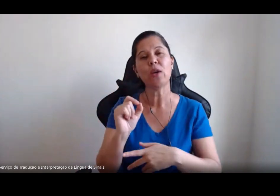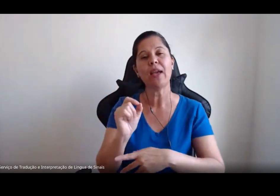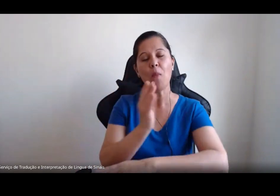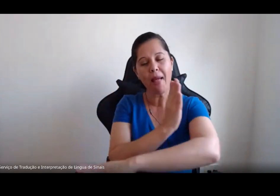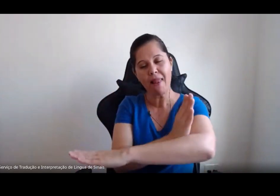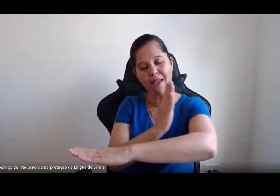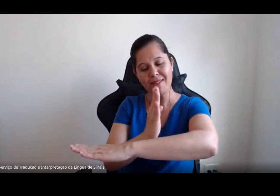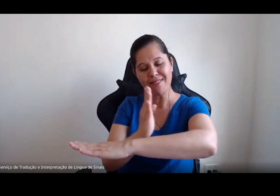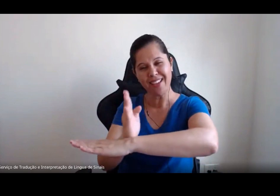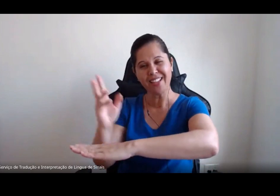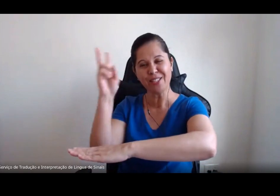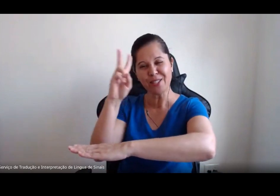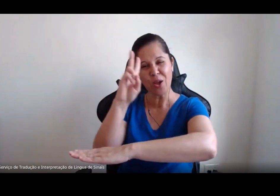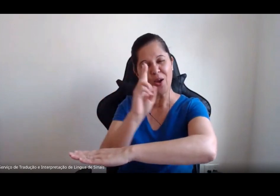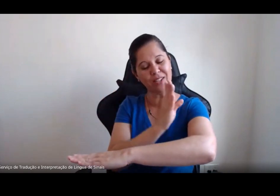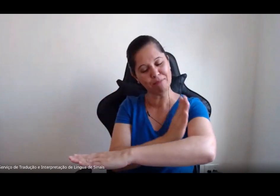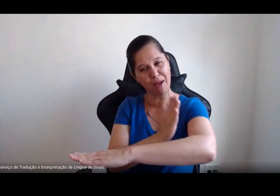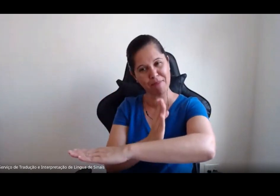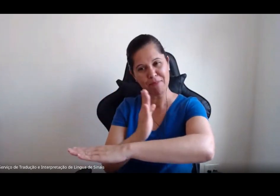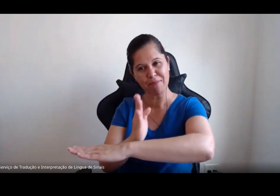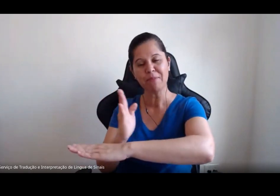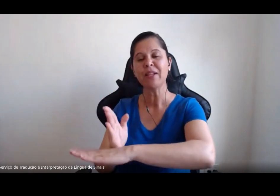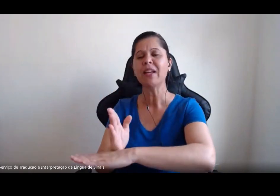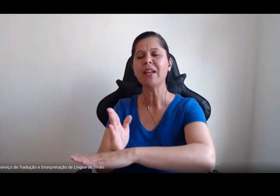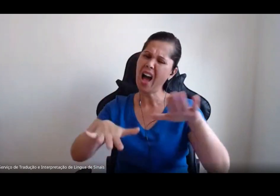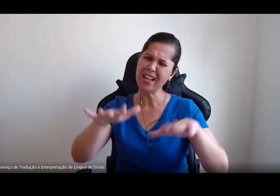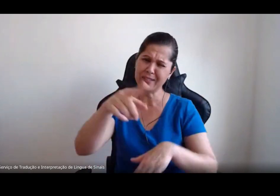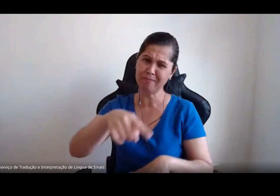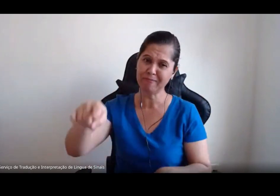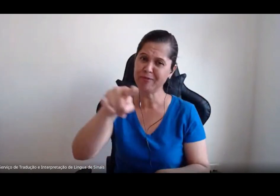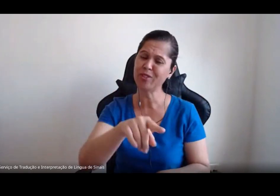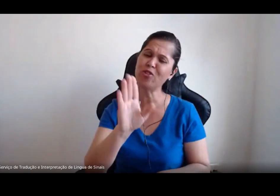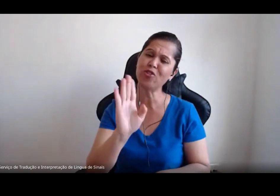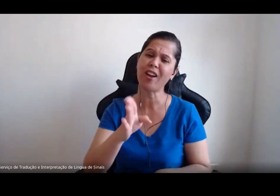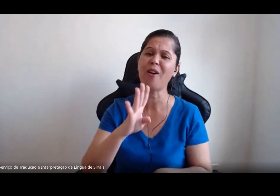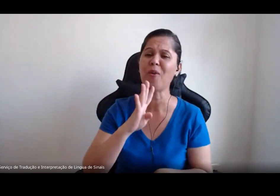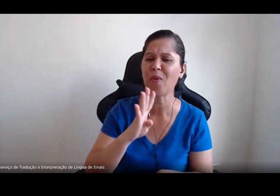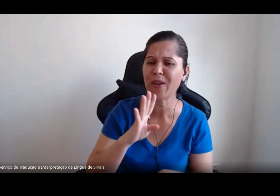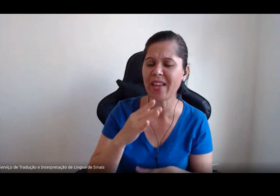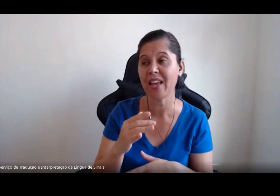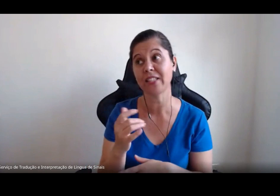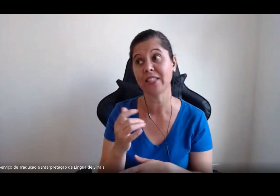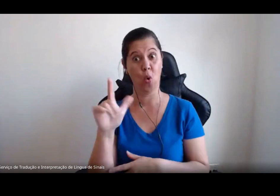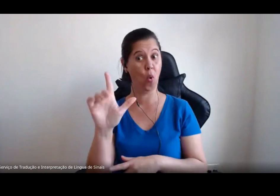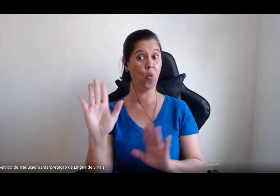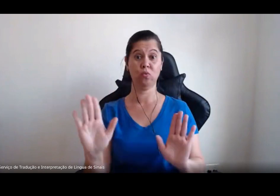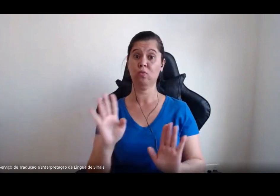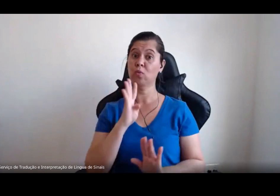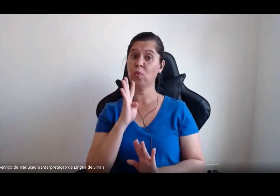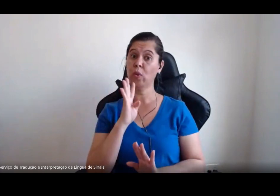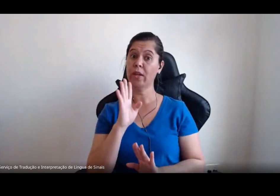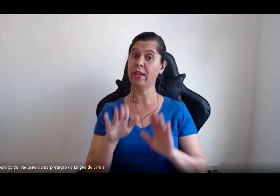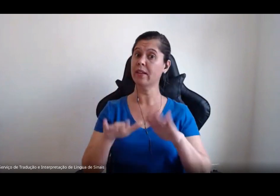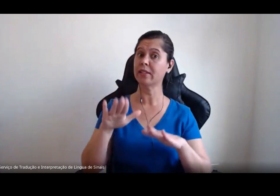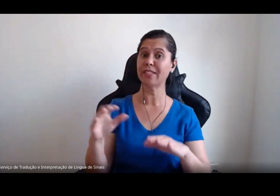Para alguns de vocês isso vai ser muito básico, porque talvez já tenham alguma familiaridade com essas perspectivas, para